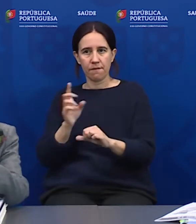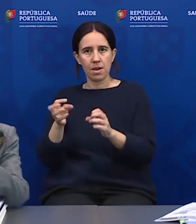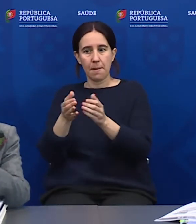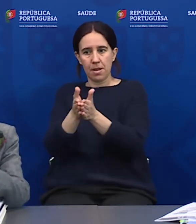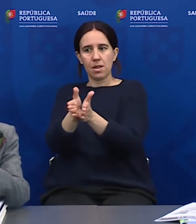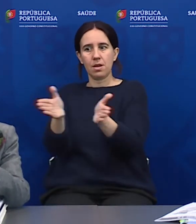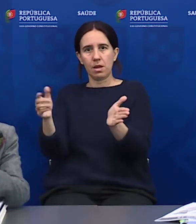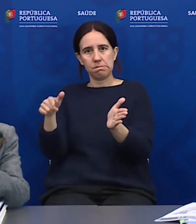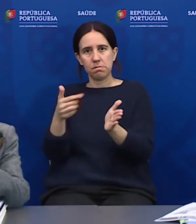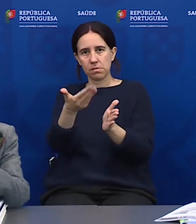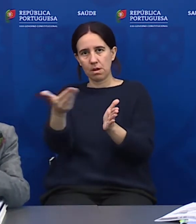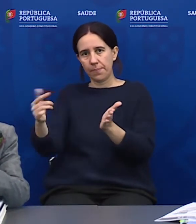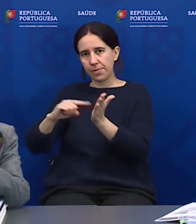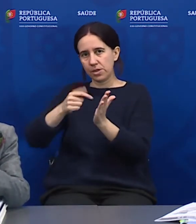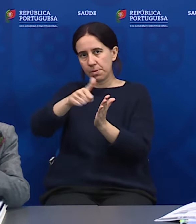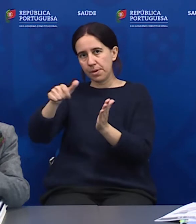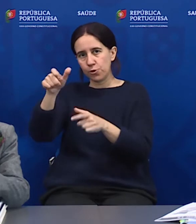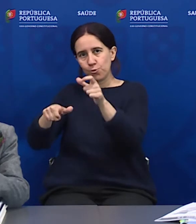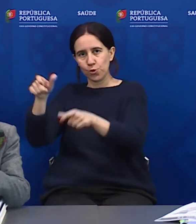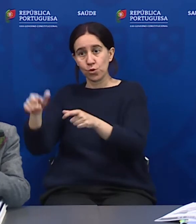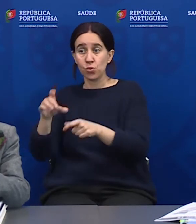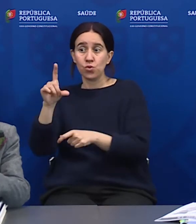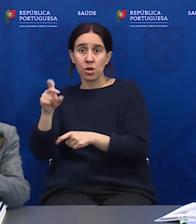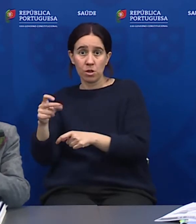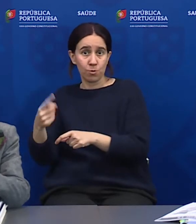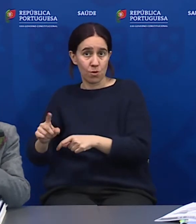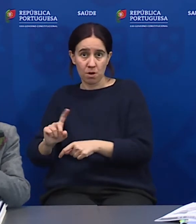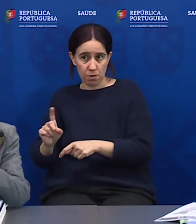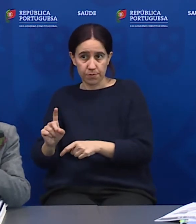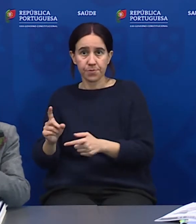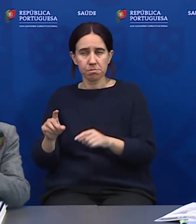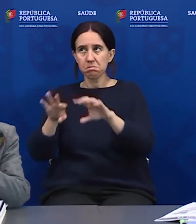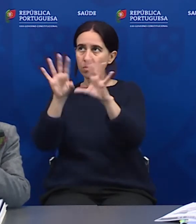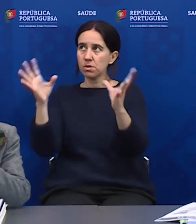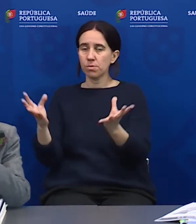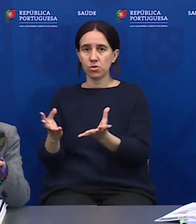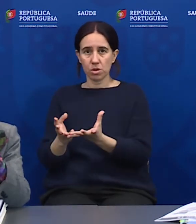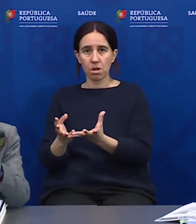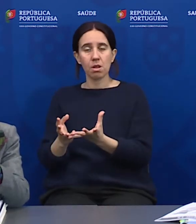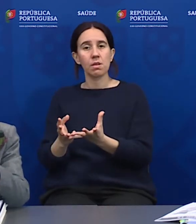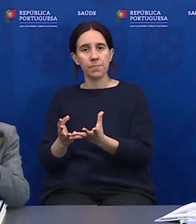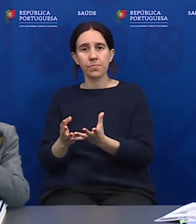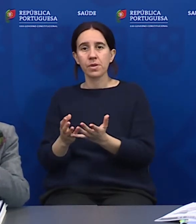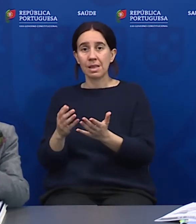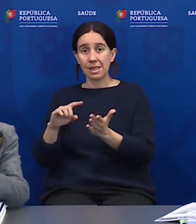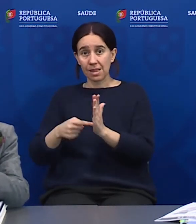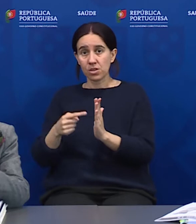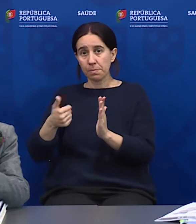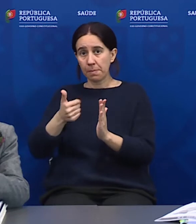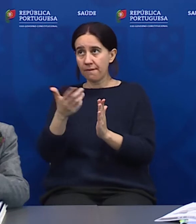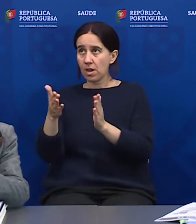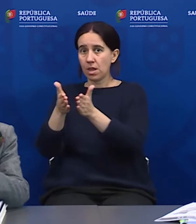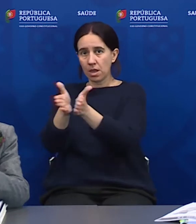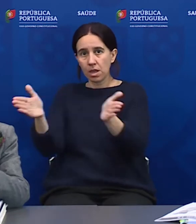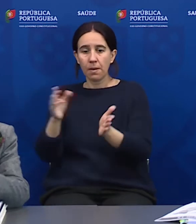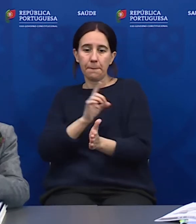aqui a oferta de testes às pessoas dos lares e não só. Portanto, de um modo geral, a oferta de testes fica alargada ao